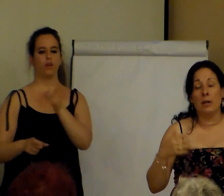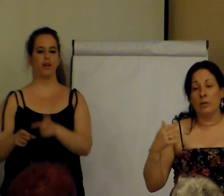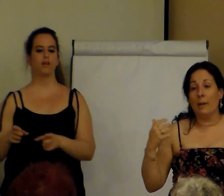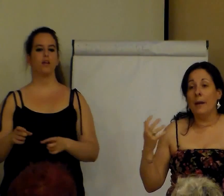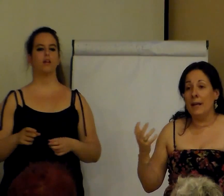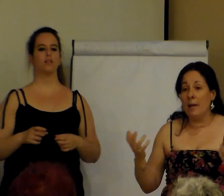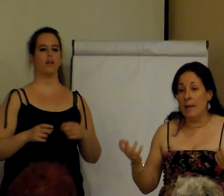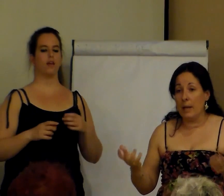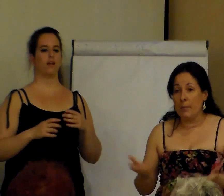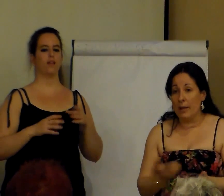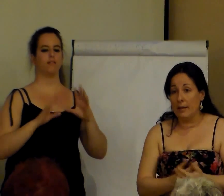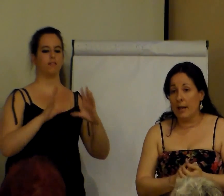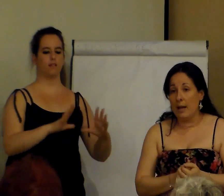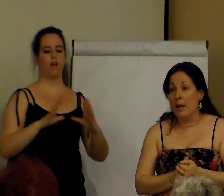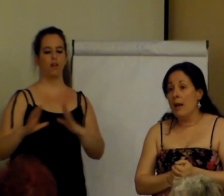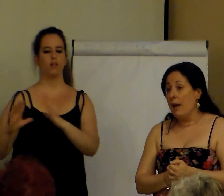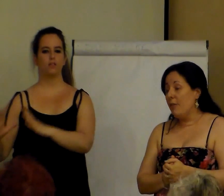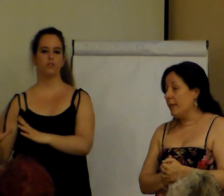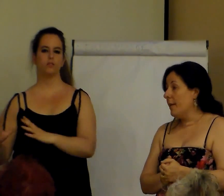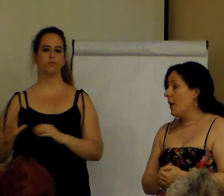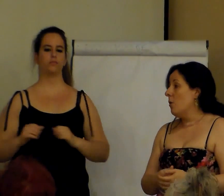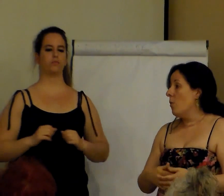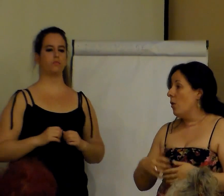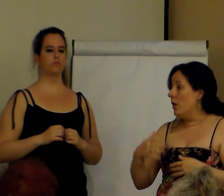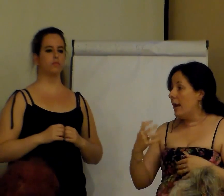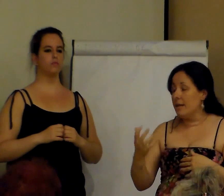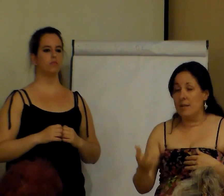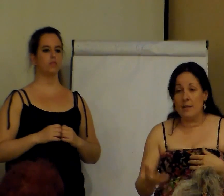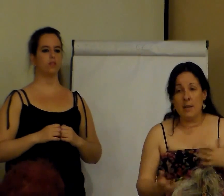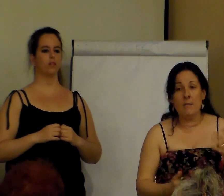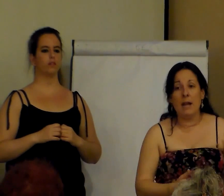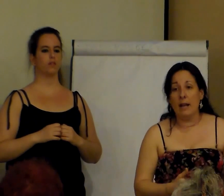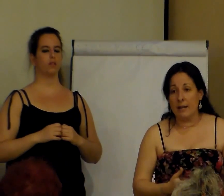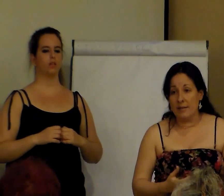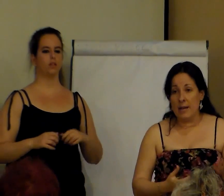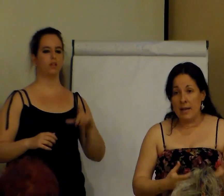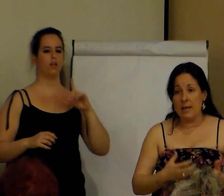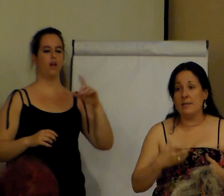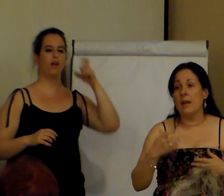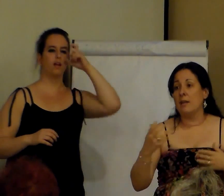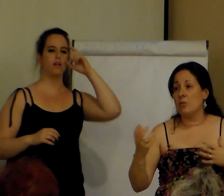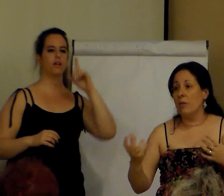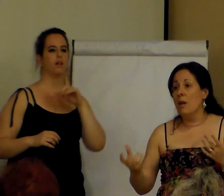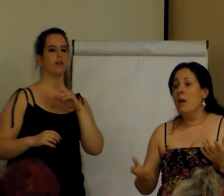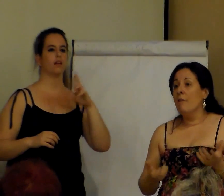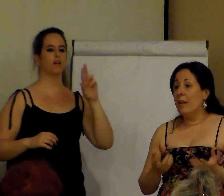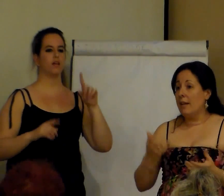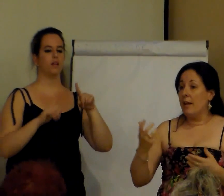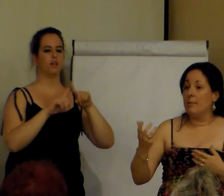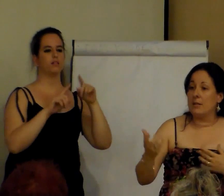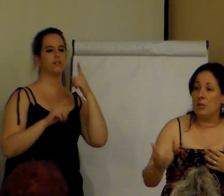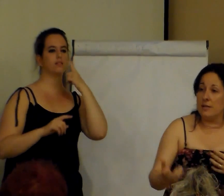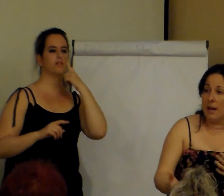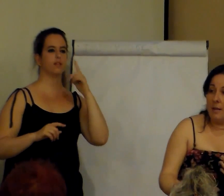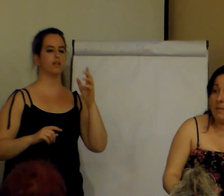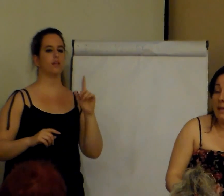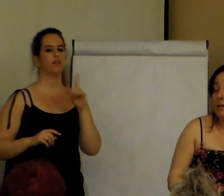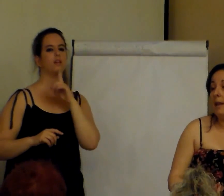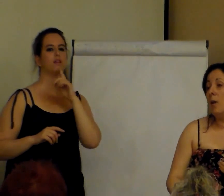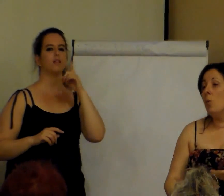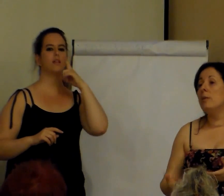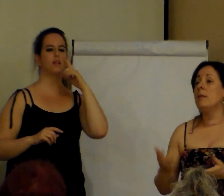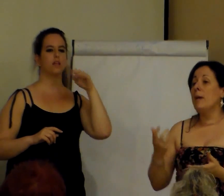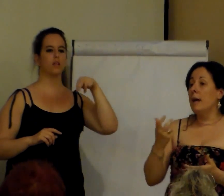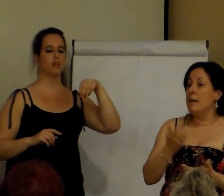en general, porque hay otras variables que pueden estar afectadas como la lexitimia, la resiliencia, que son faltas de adaptaciones